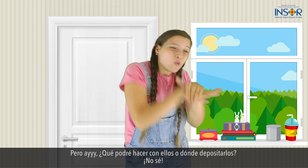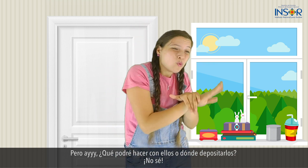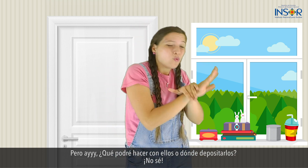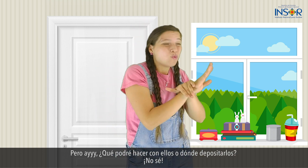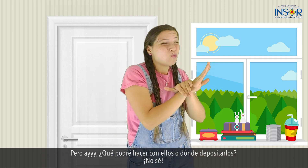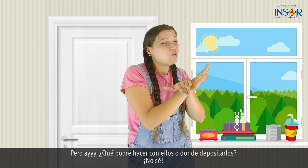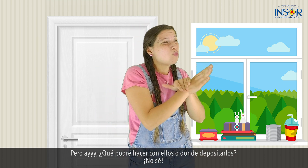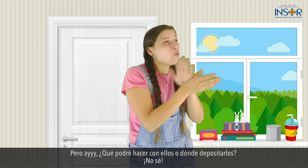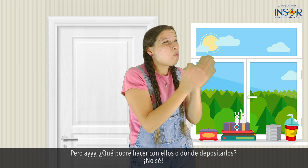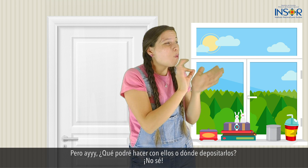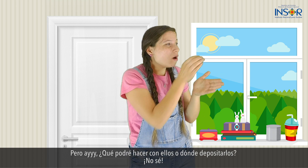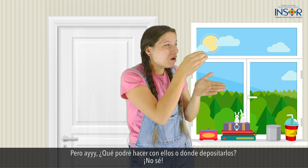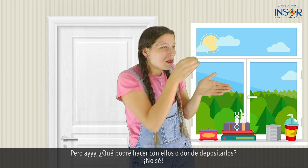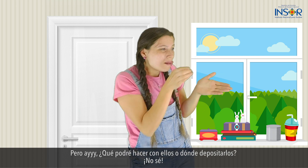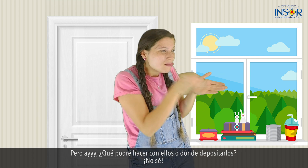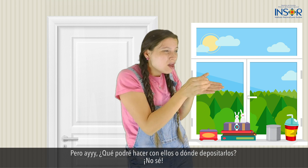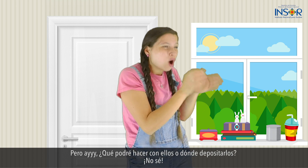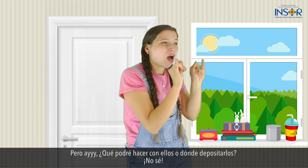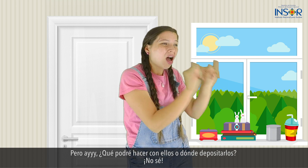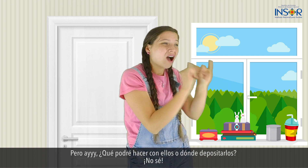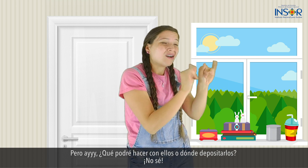dónde podría depositarlos? ¡No sé!